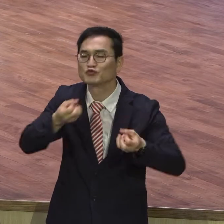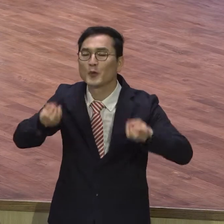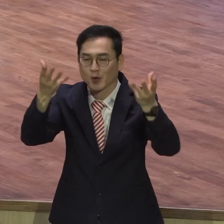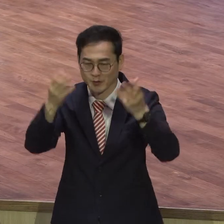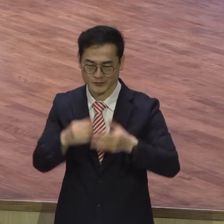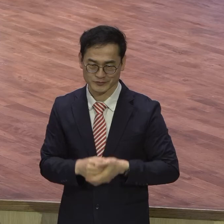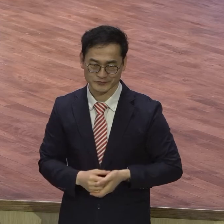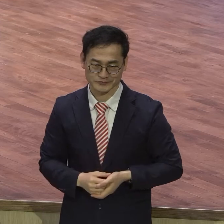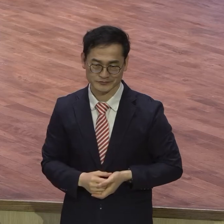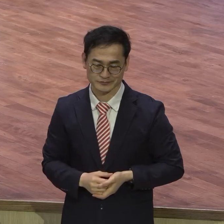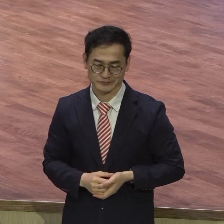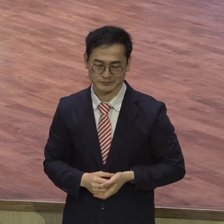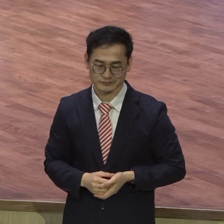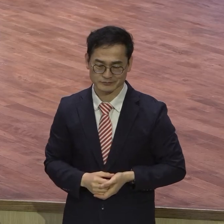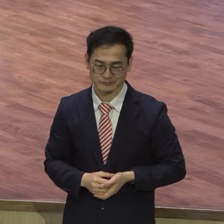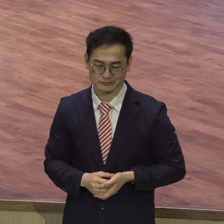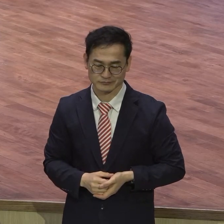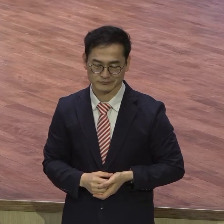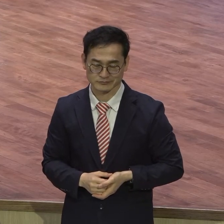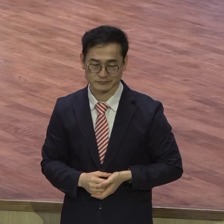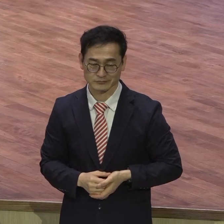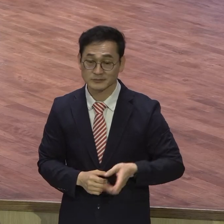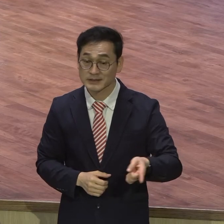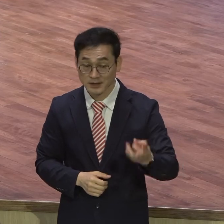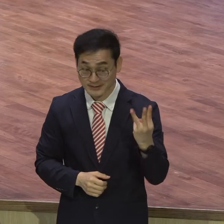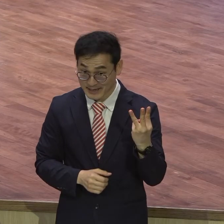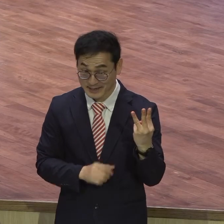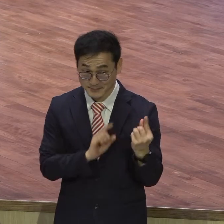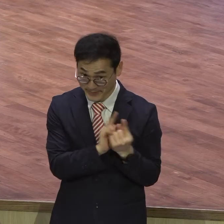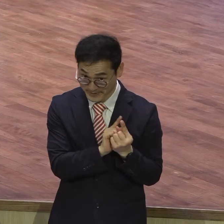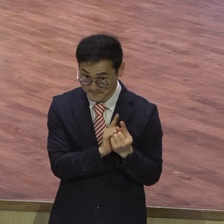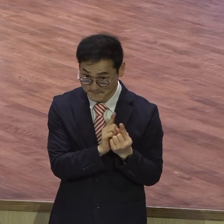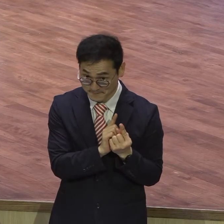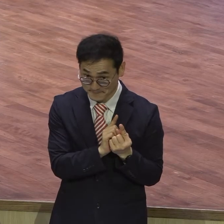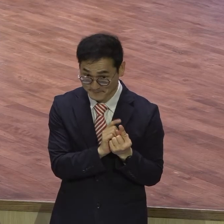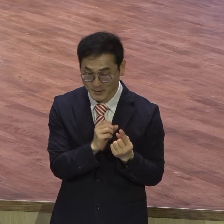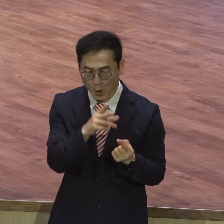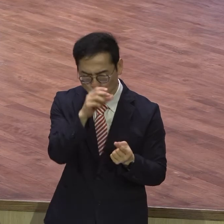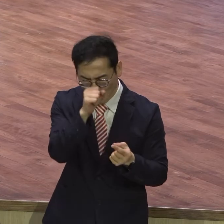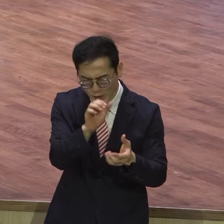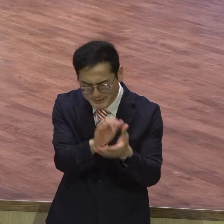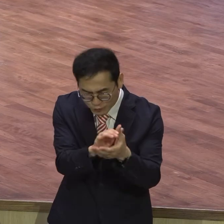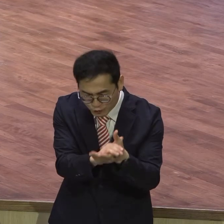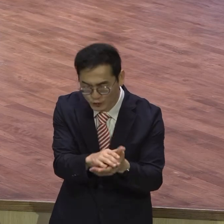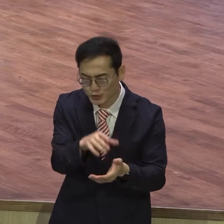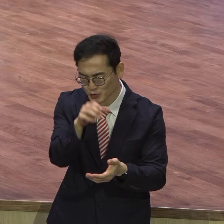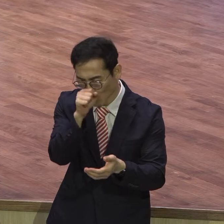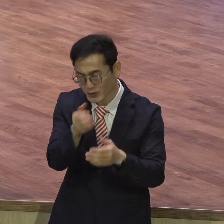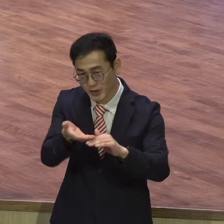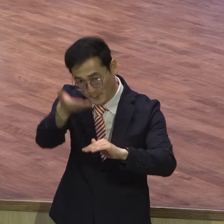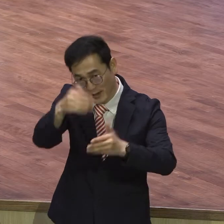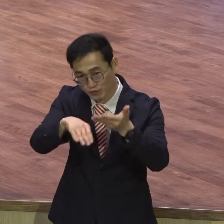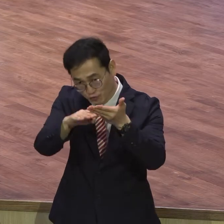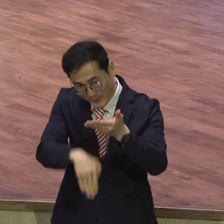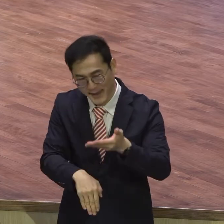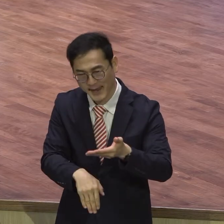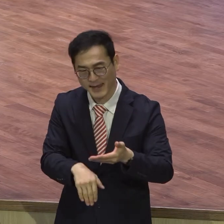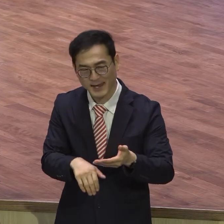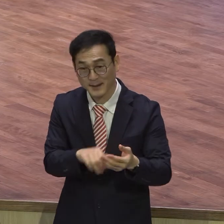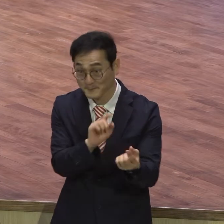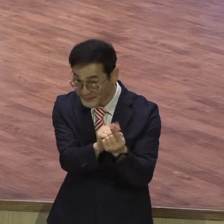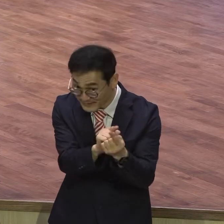참 좋은 말이지요 비단 이런 만남뿐만 아니라 좋은 친구, 좋은 동료, 좋은 선후배 만남 이것도